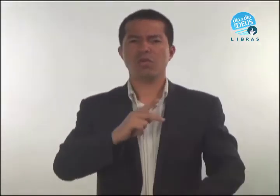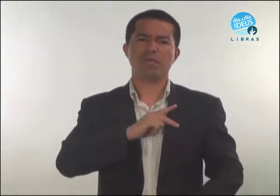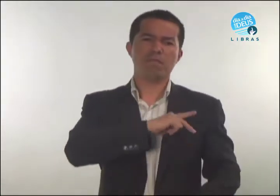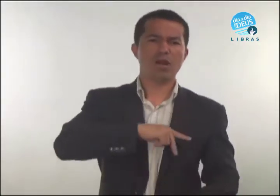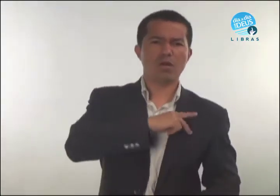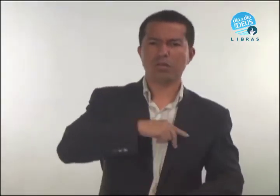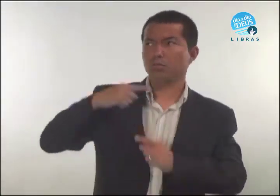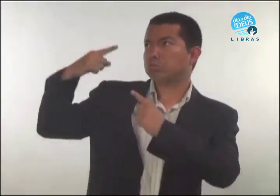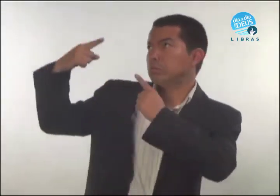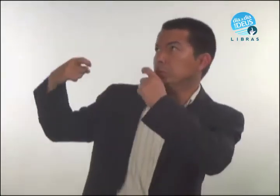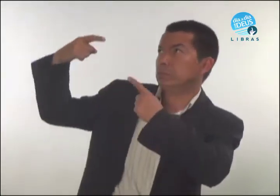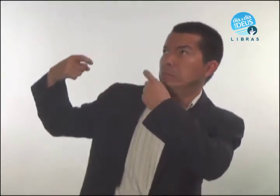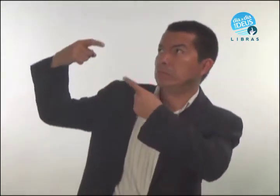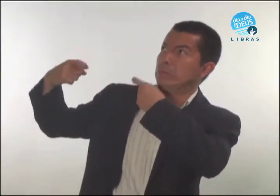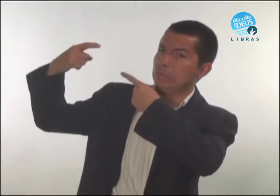Paulo.